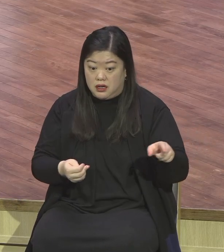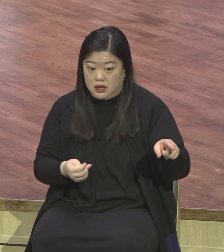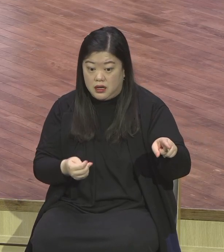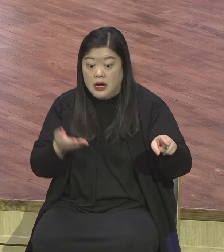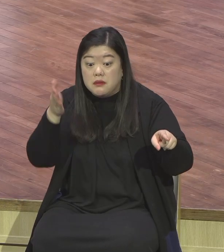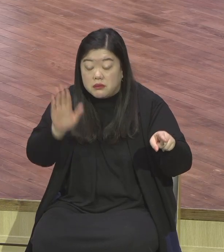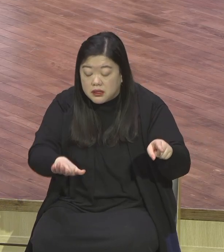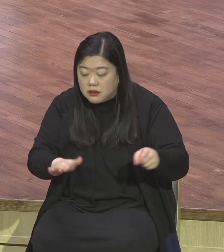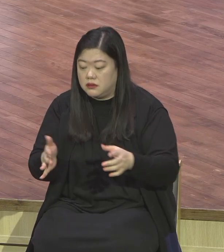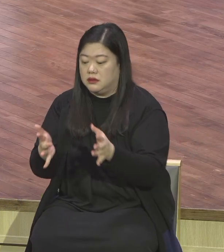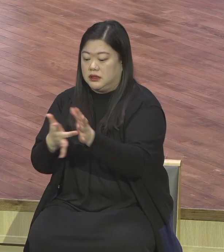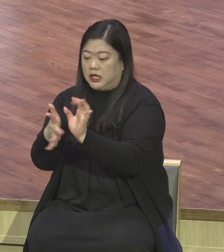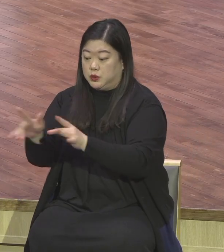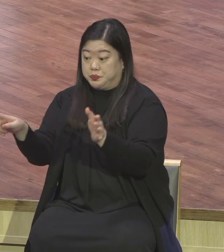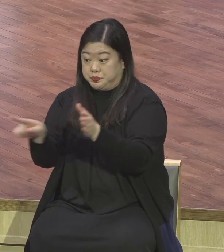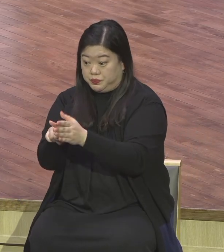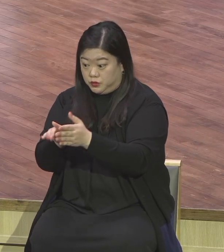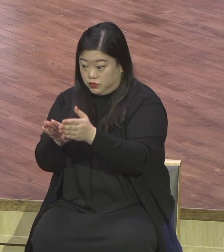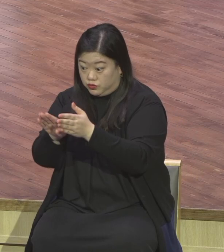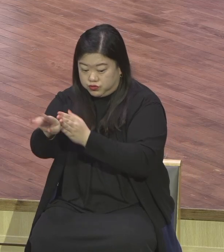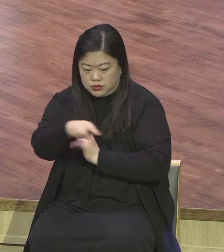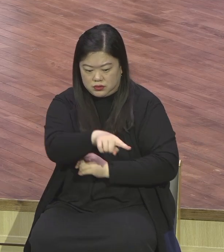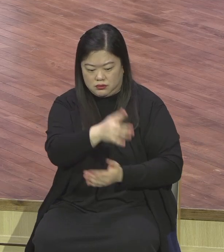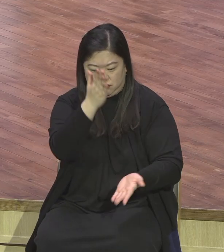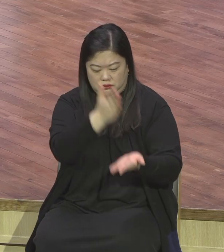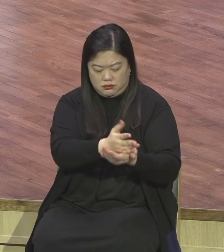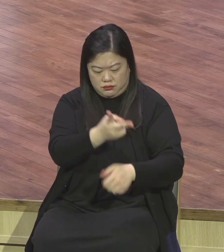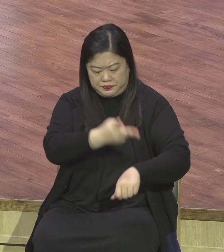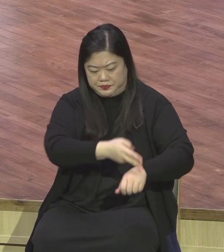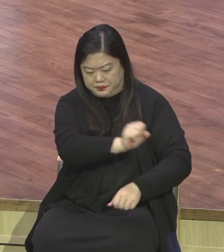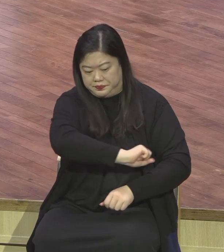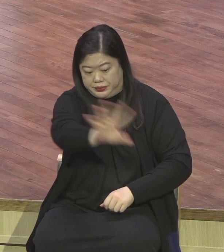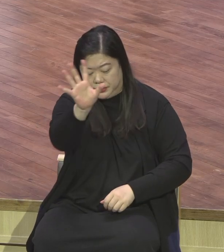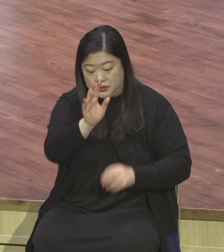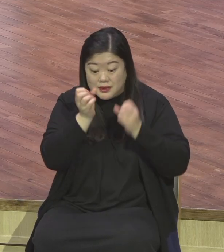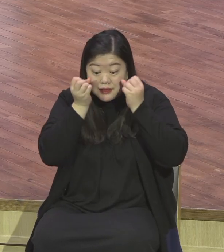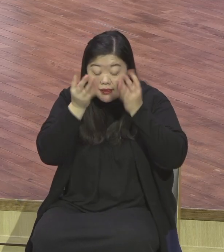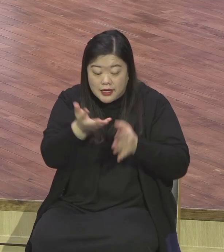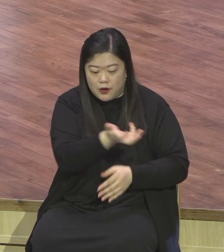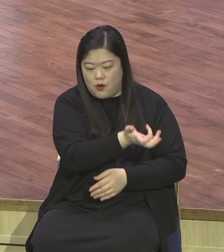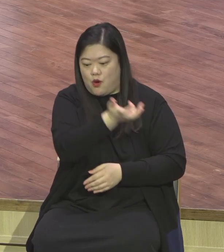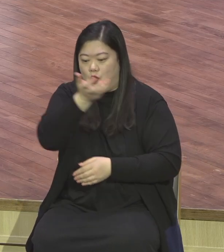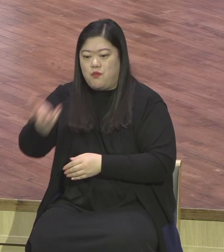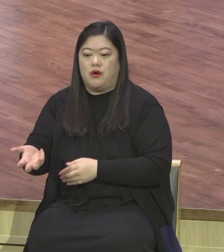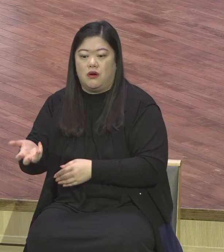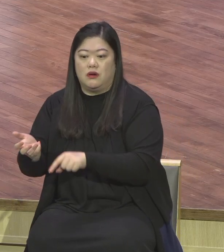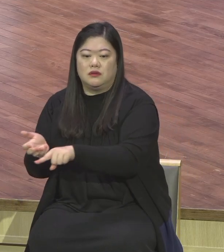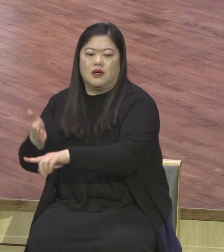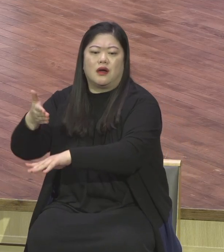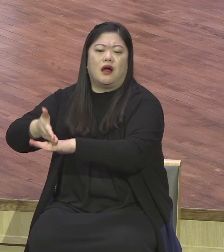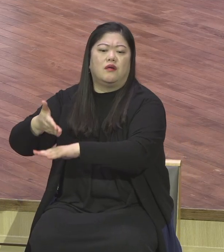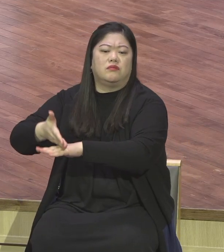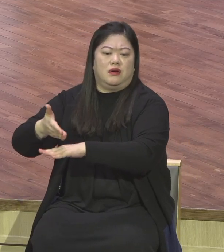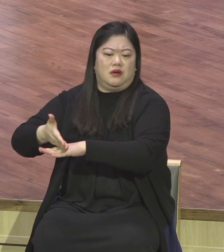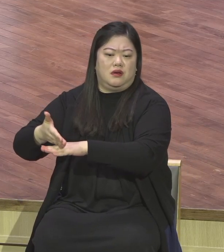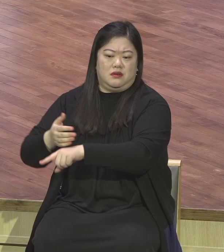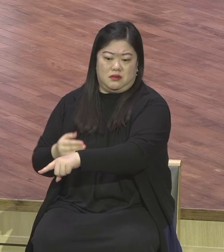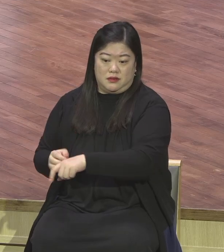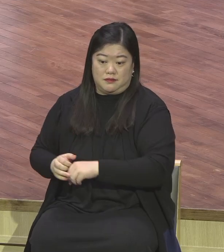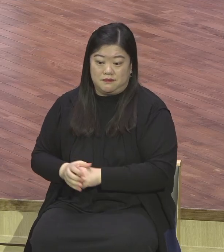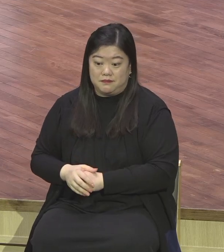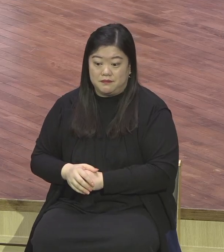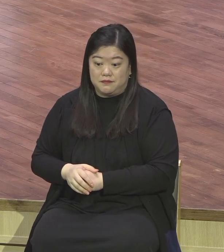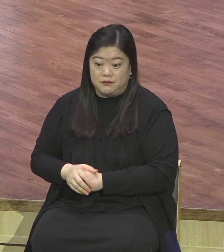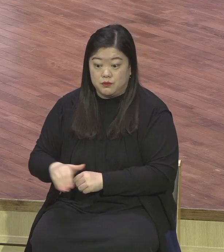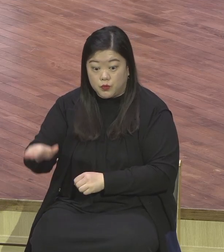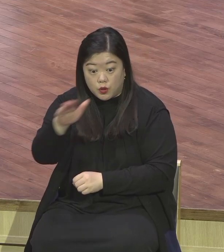예체질에서 날마다 갱신 개혁해야 돼요 우리 체질은 장식이 삼장이에요 볼 것도 없어요